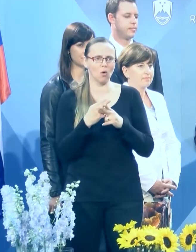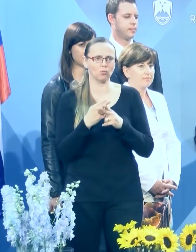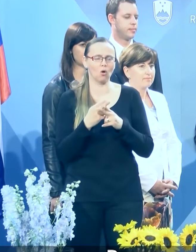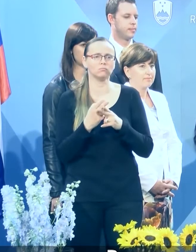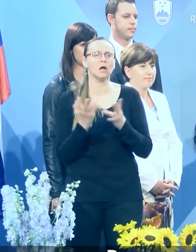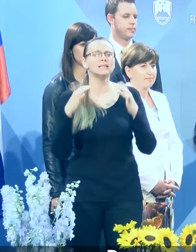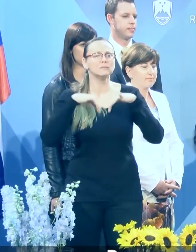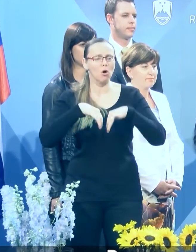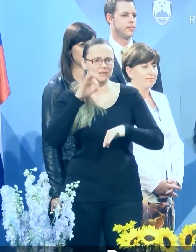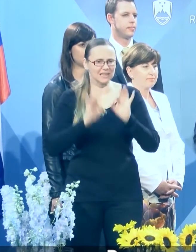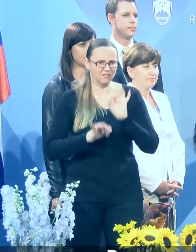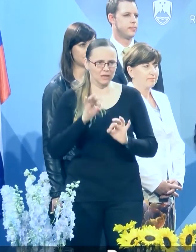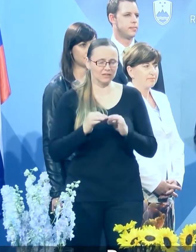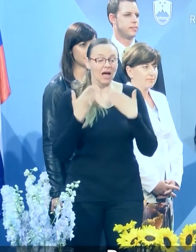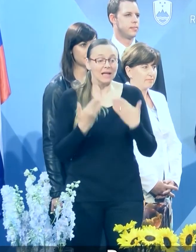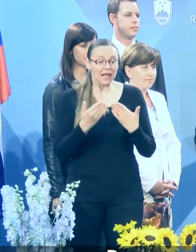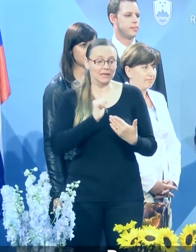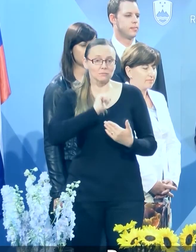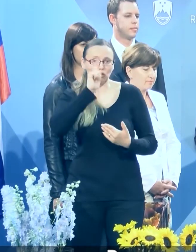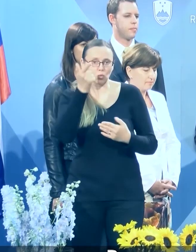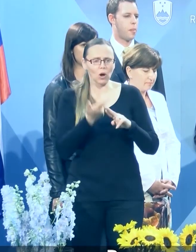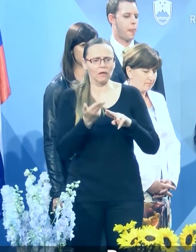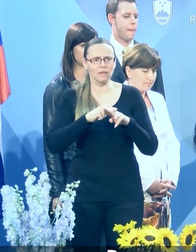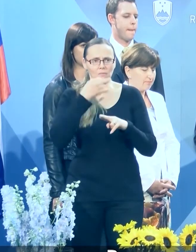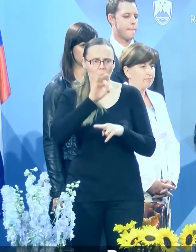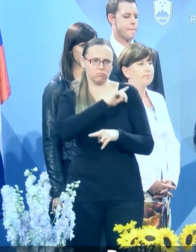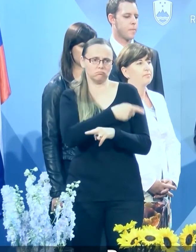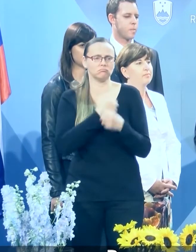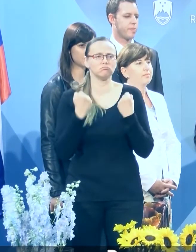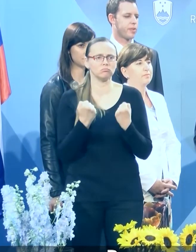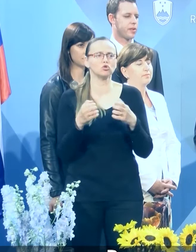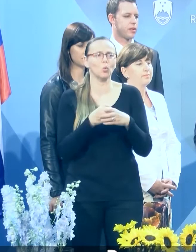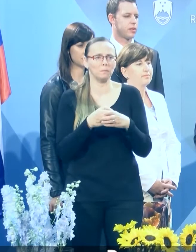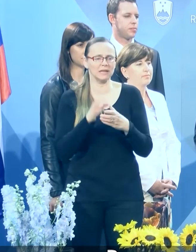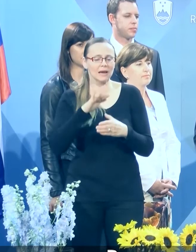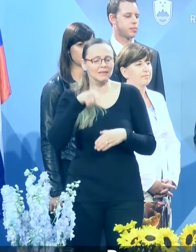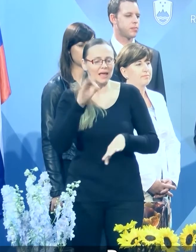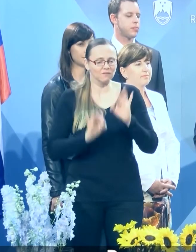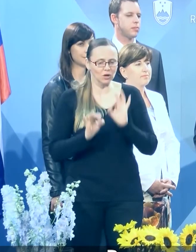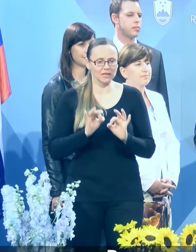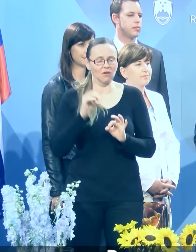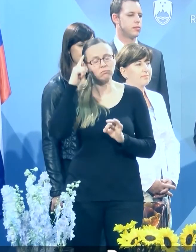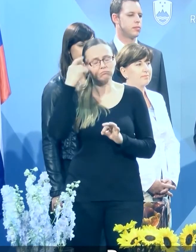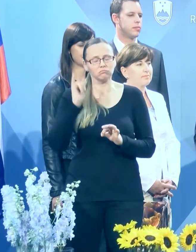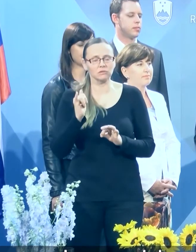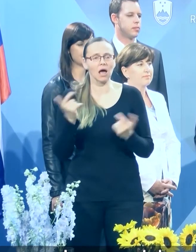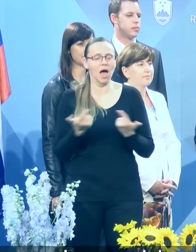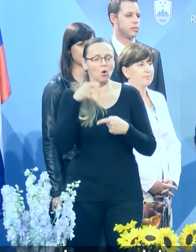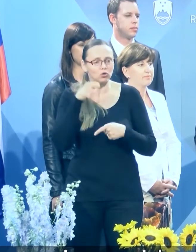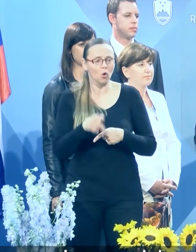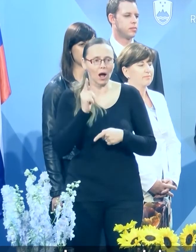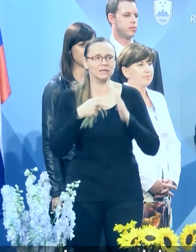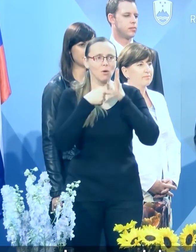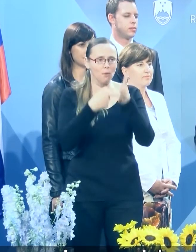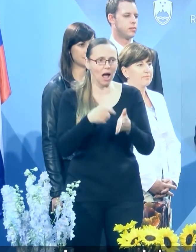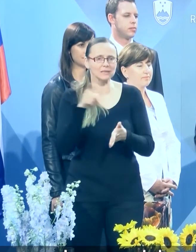volitvah. Danes smo druga najmočnejša skupina na teh volitvah. Prepričan sem, da lahko to, kar smo